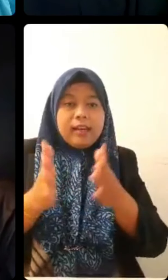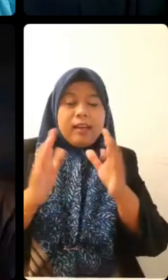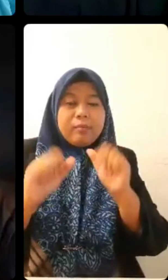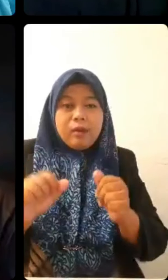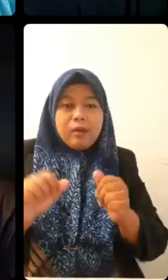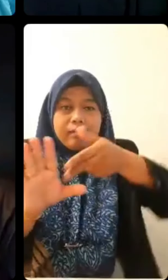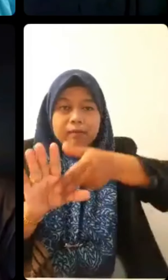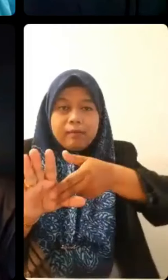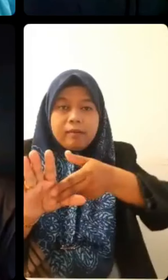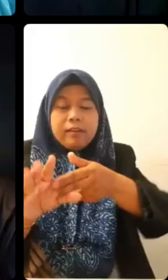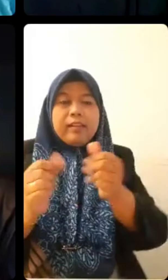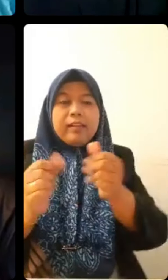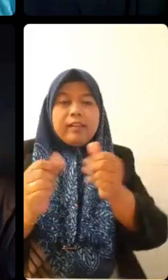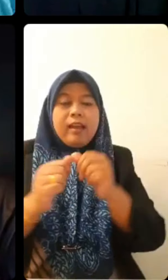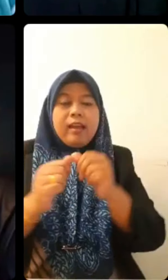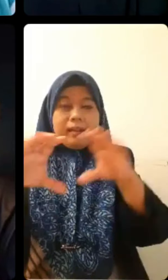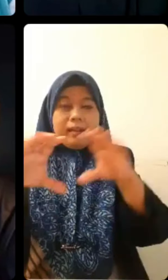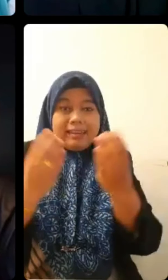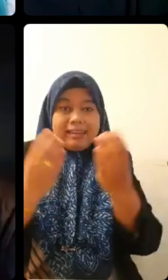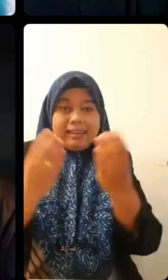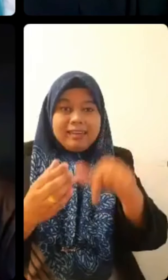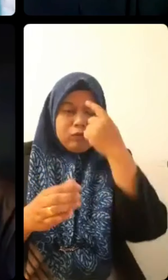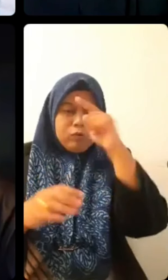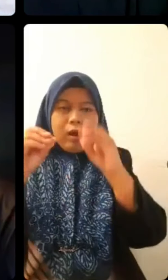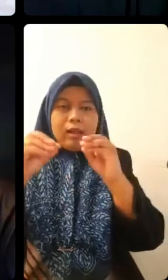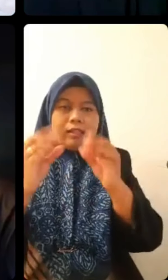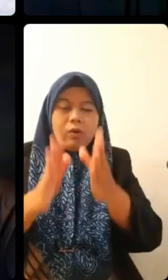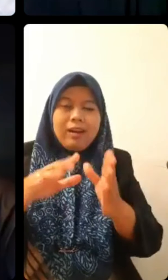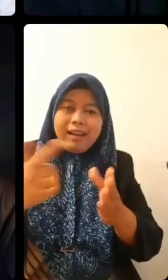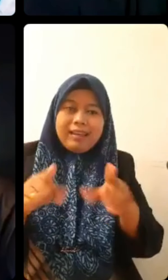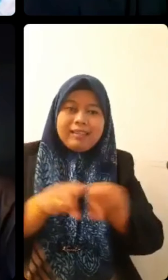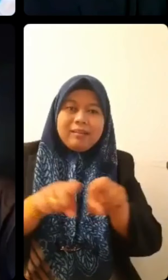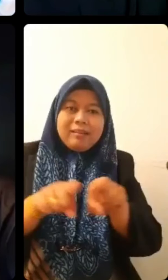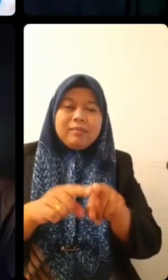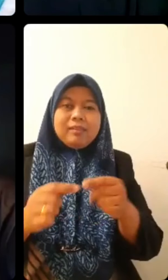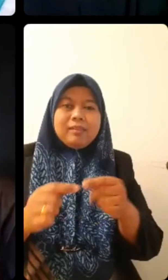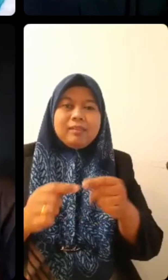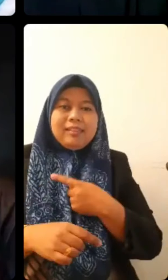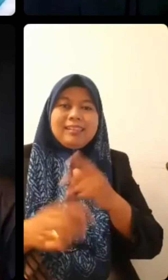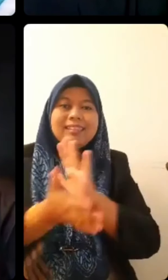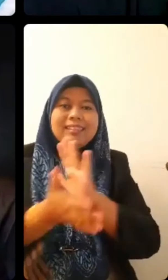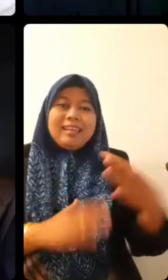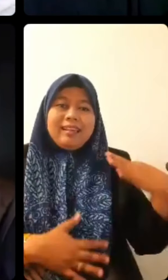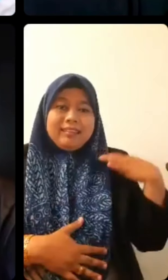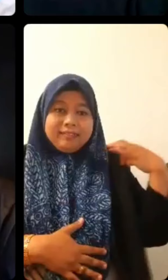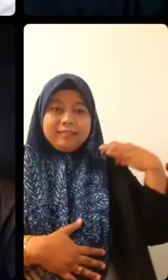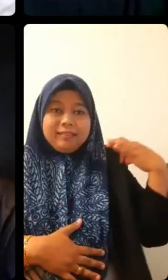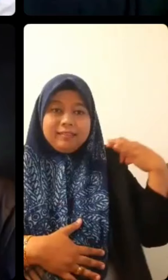yang diajukan. Okay, seperti paling tidak pun sebagai sukarelawan pun tak apalah. Ataupun just tengok-tengok pun